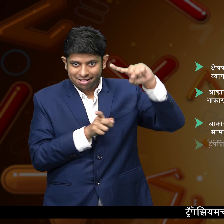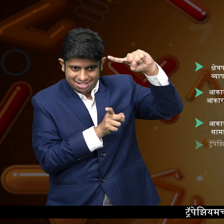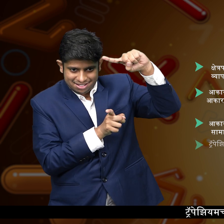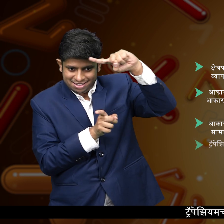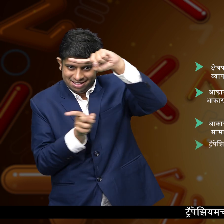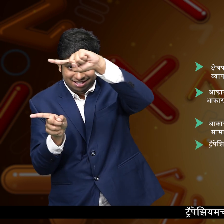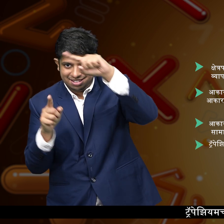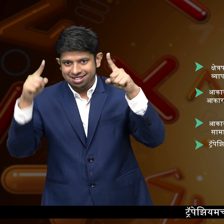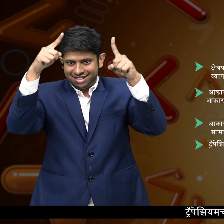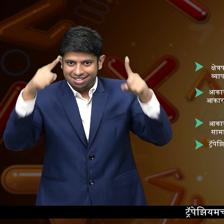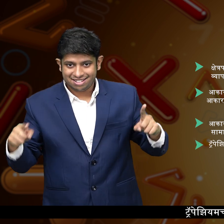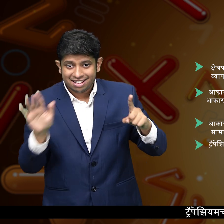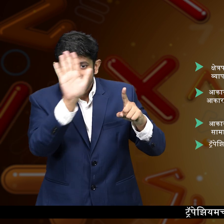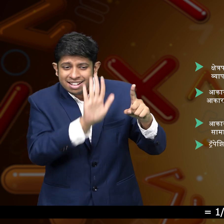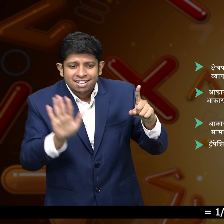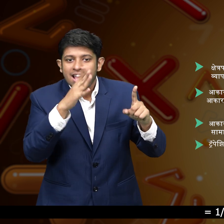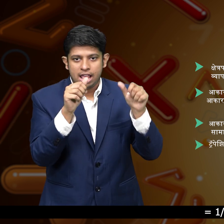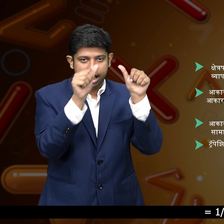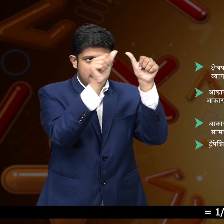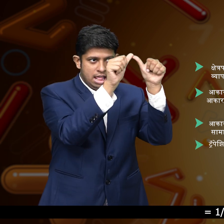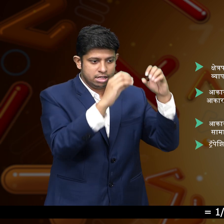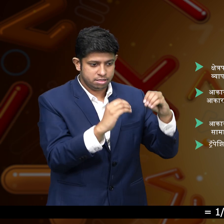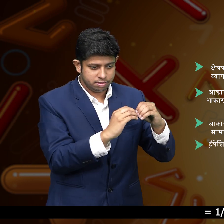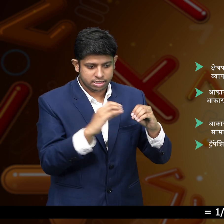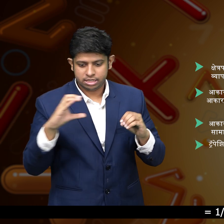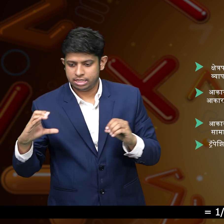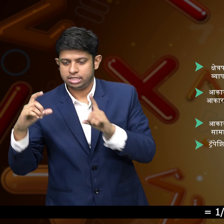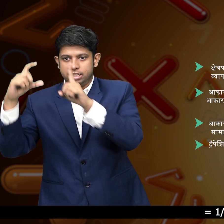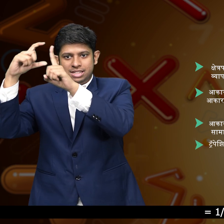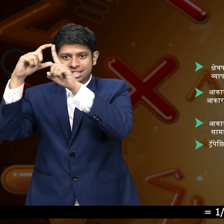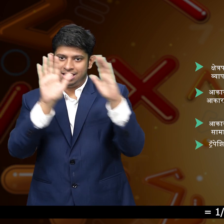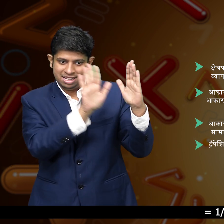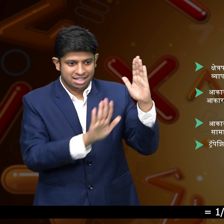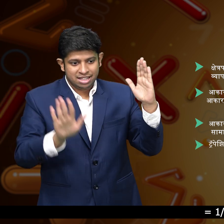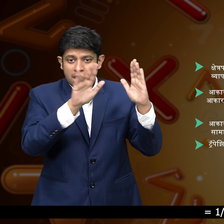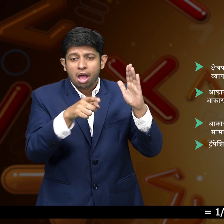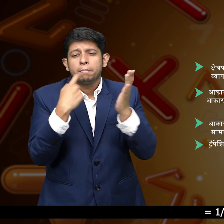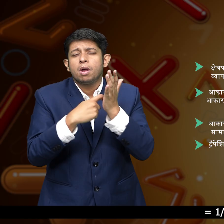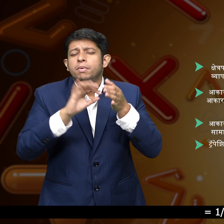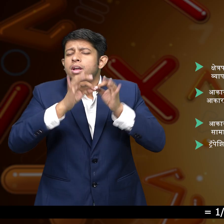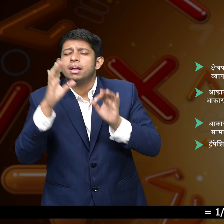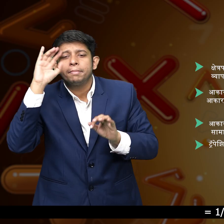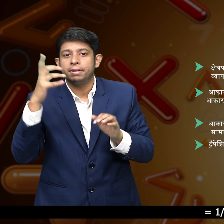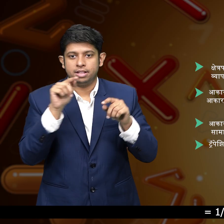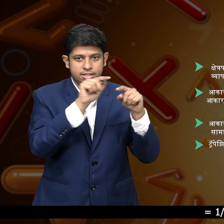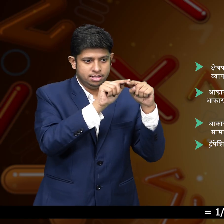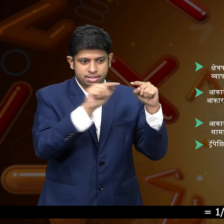ट्रॅपेझियमचे क्षेत्रफळ ABCD बरोबर A अधिक B भागिले 2 आणि बाजू